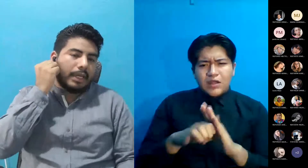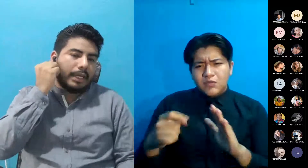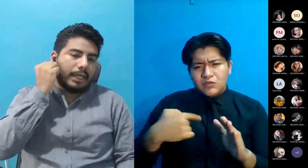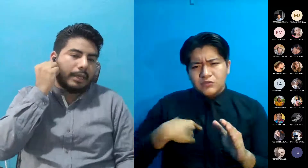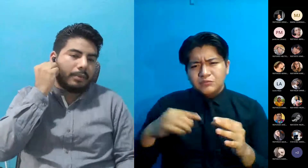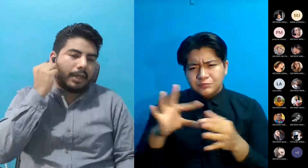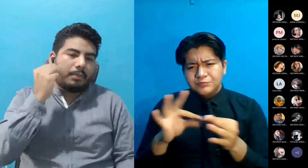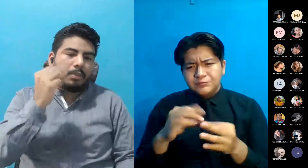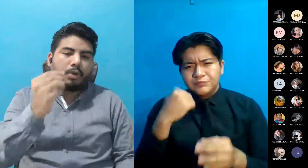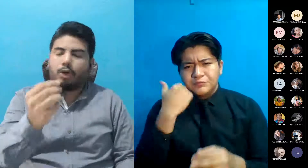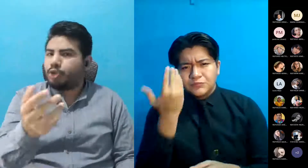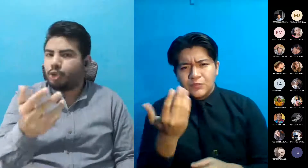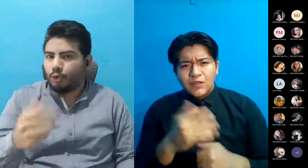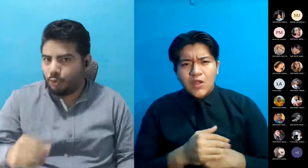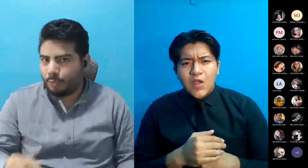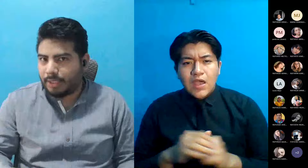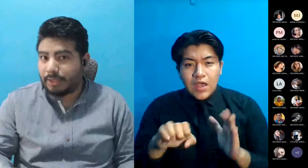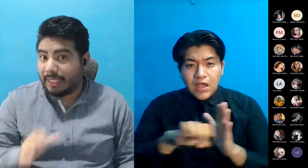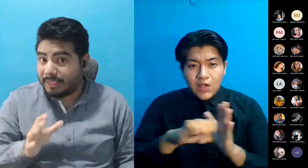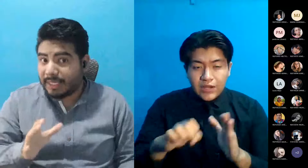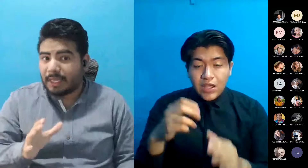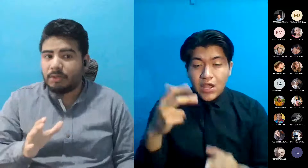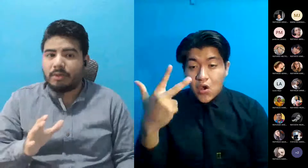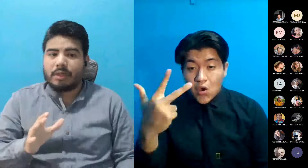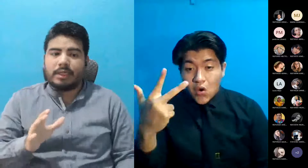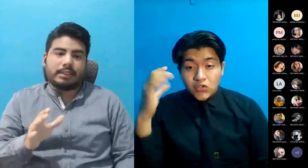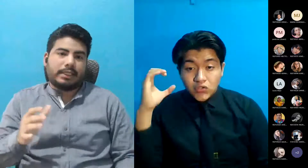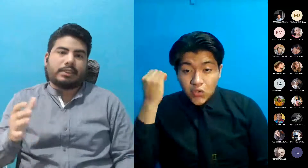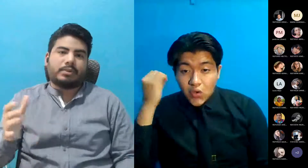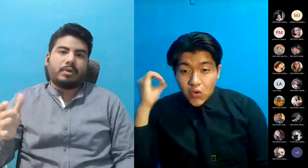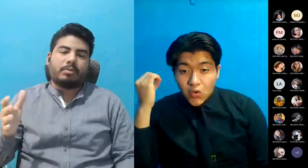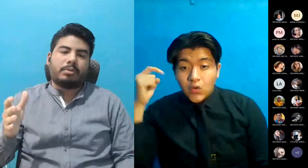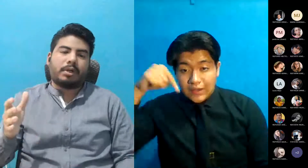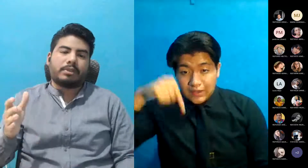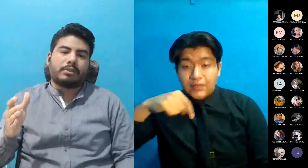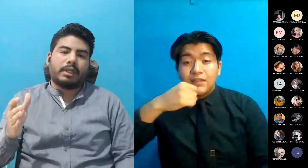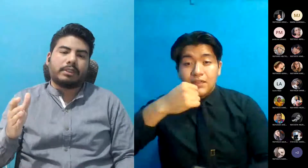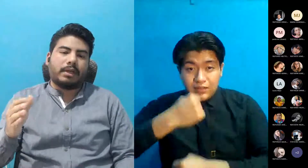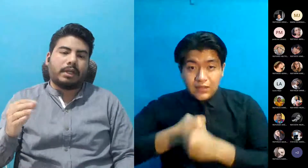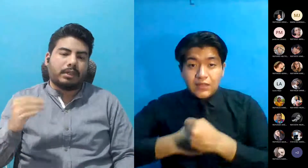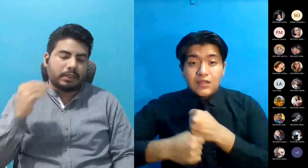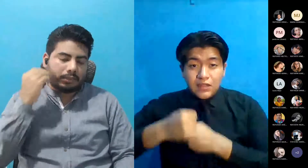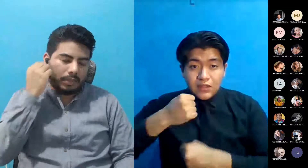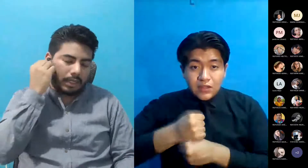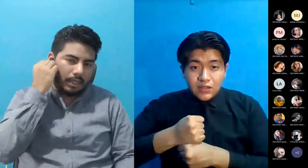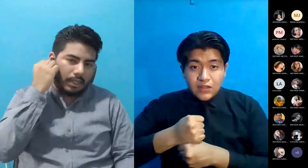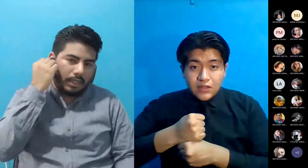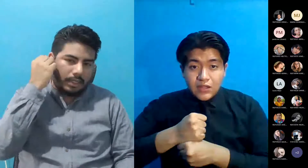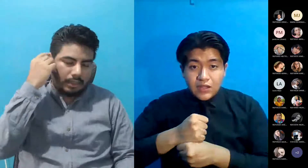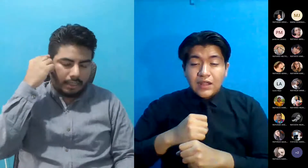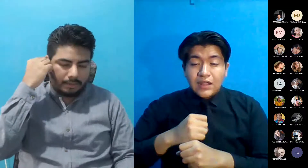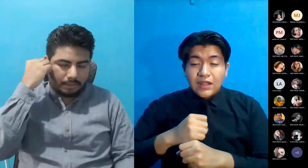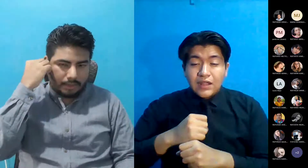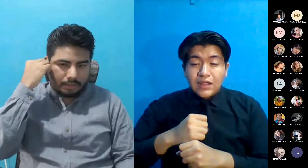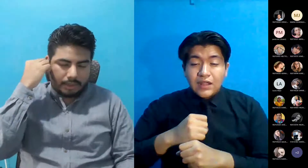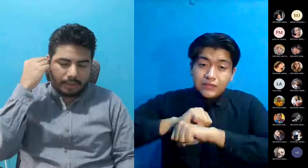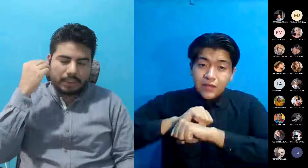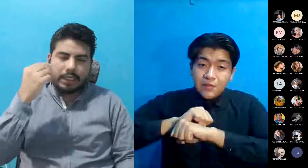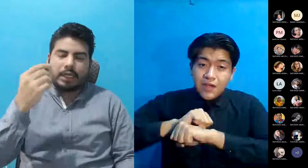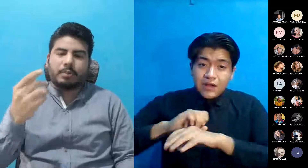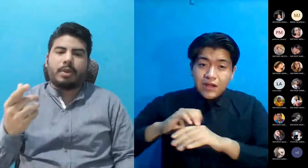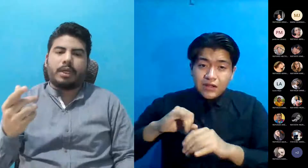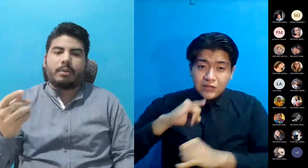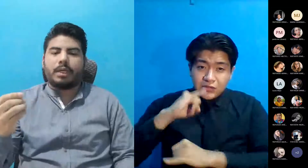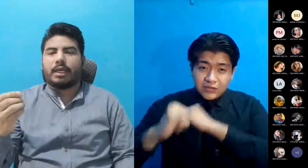tiempo. Por ejemplo, el 8 de octubre de este año se hizo la conmemoración de la Semana Internacional entre las Personas